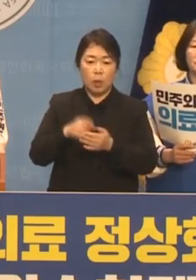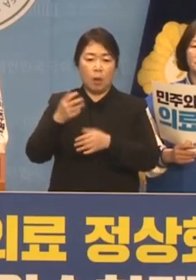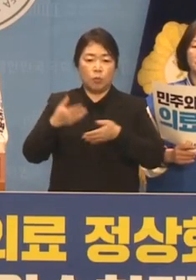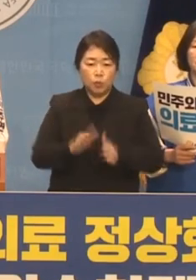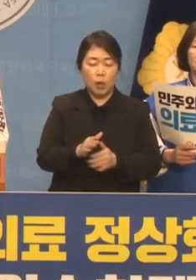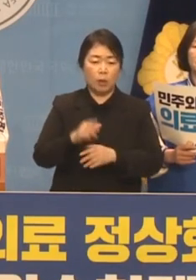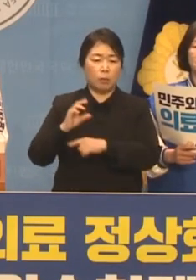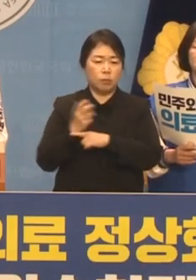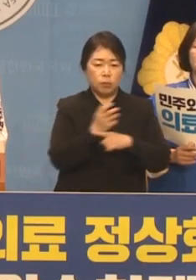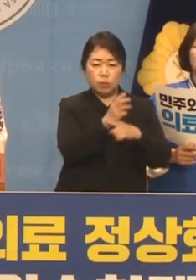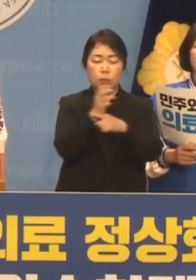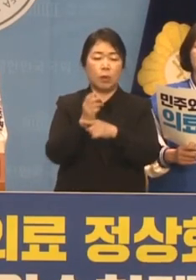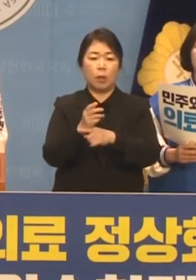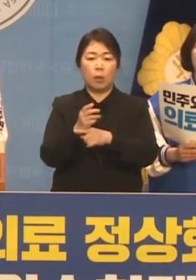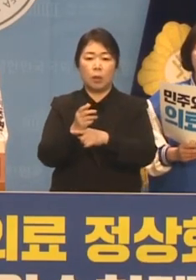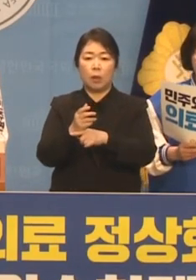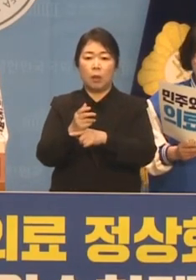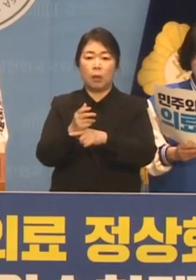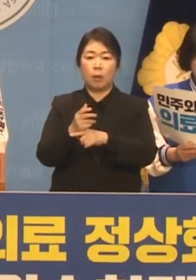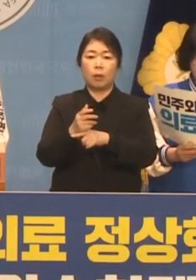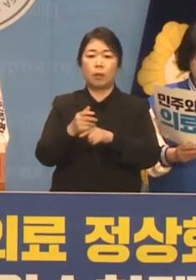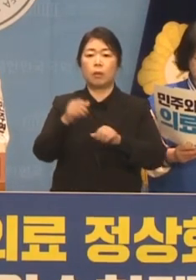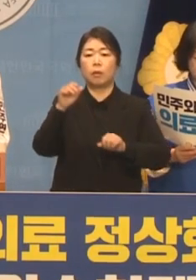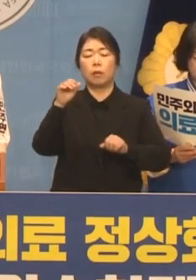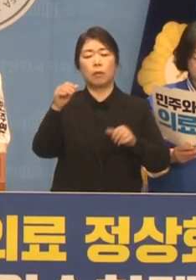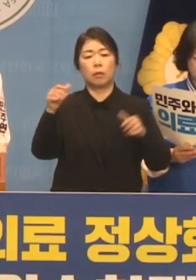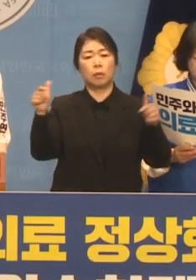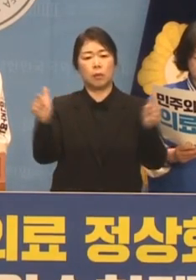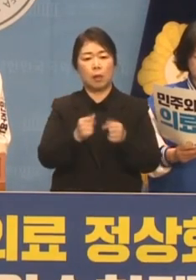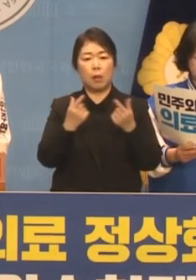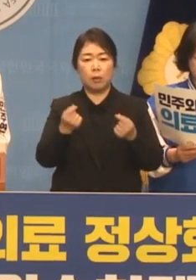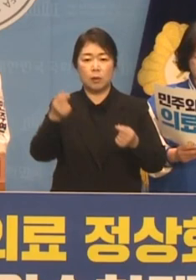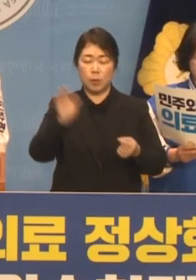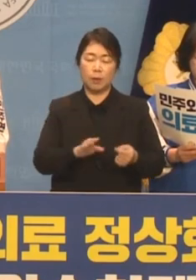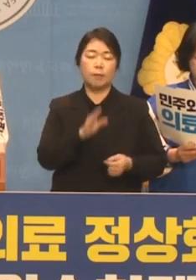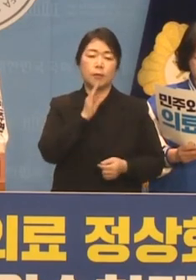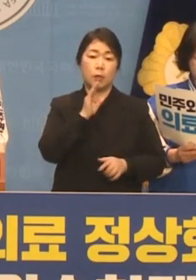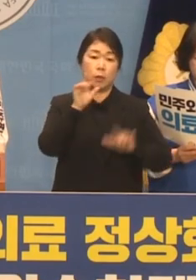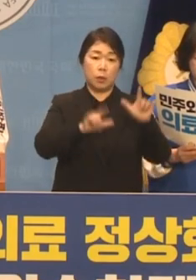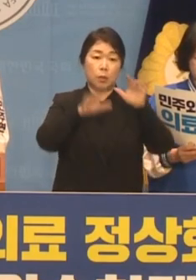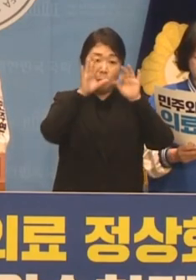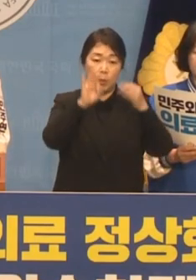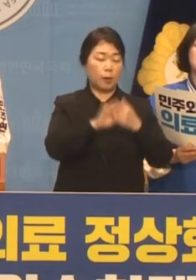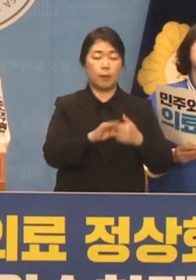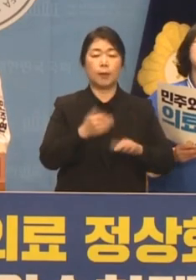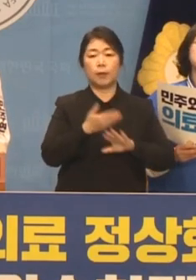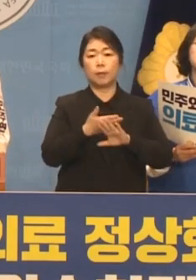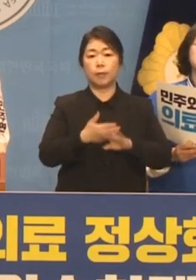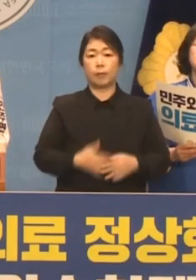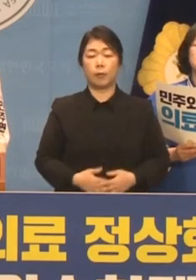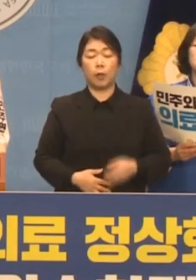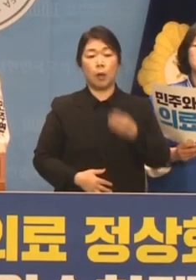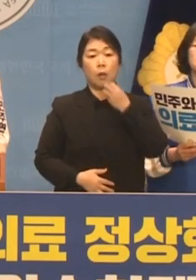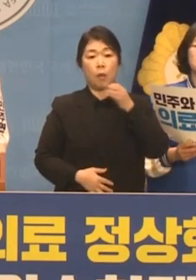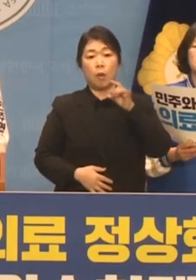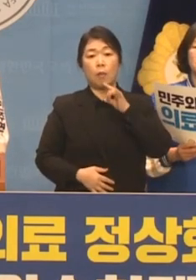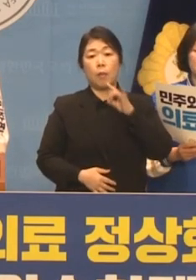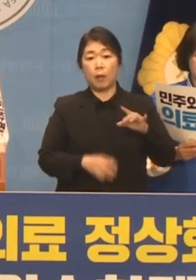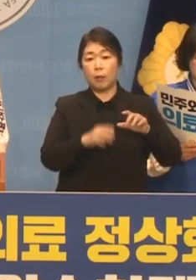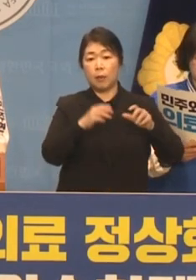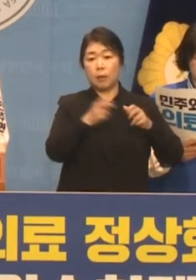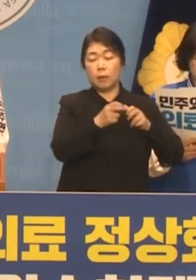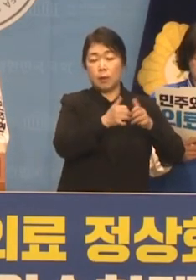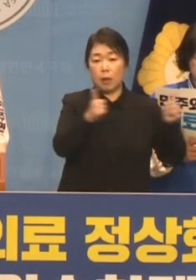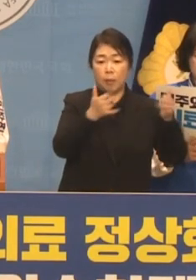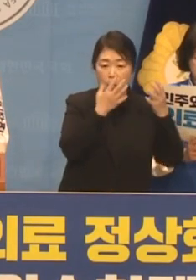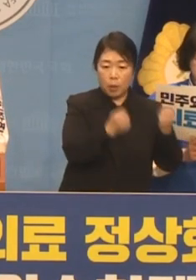뺑뺑이도 중단될 것 같습니다 그러나 현실은 그렇지 않습니다 서울에만 의사가 많고 서울이 아니면